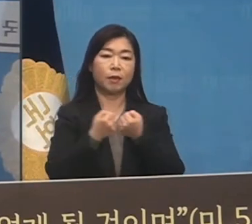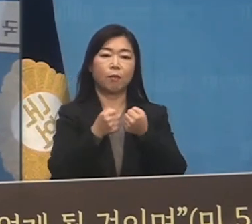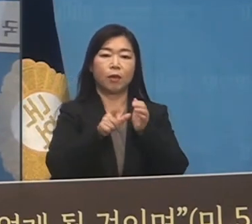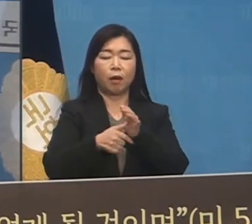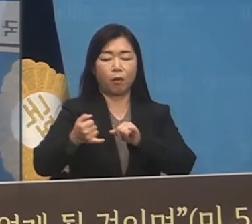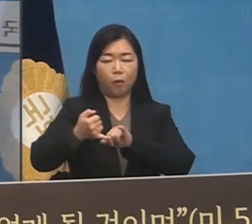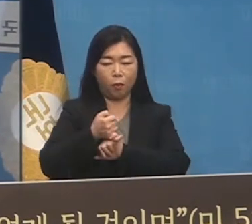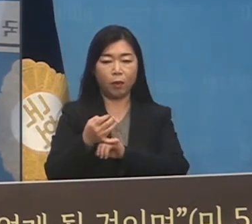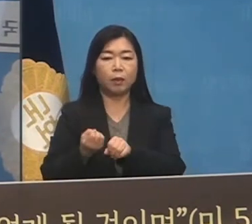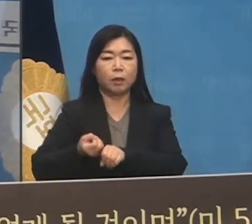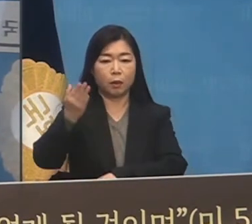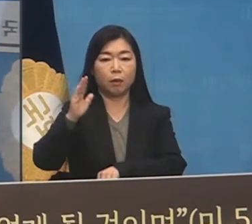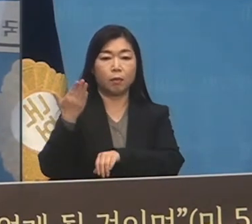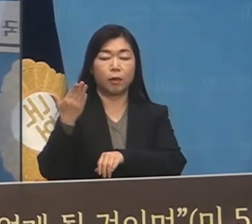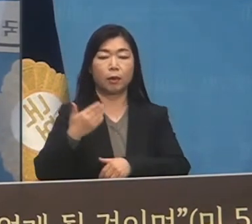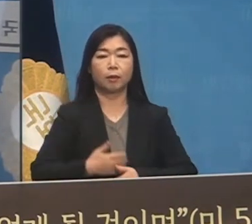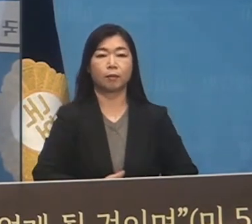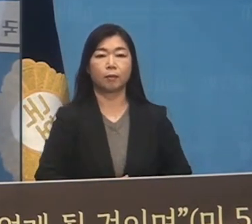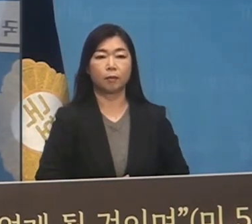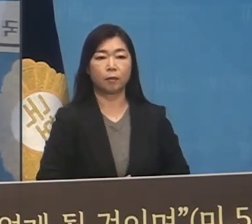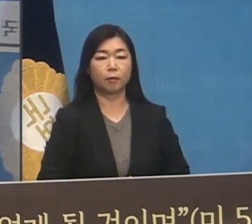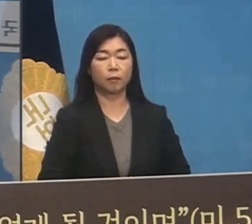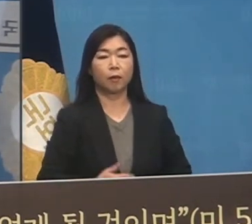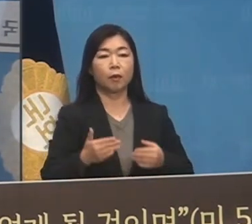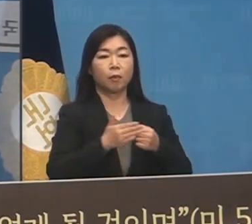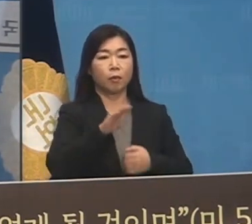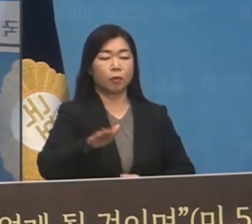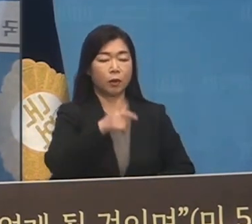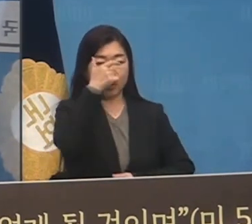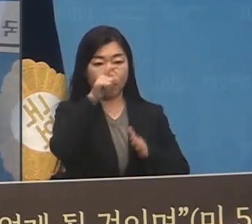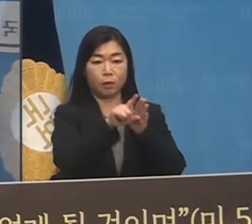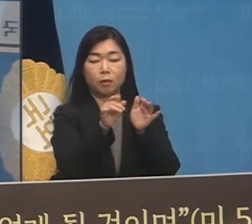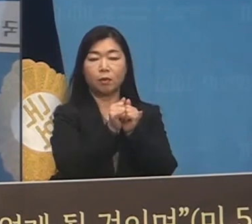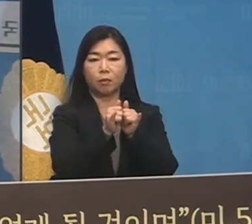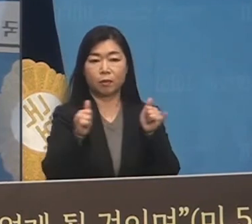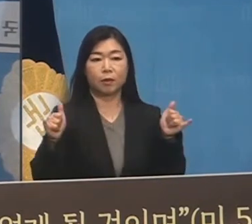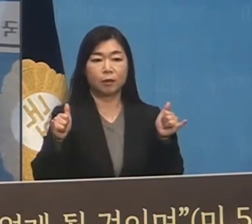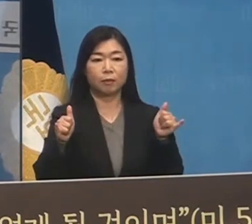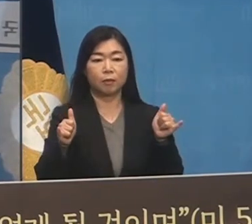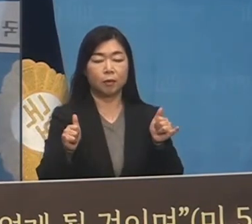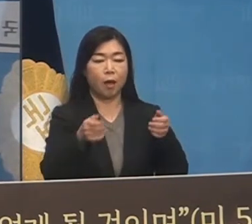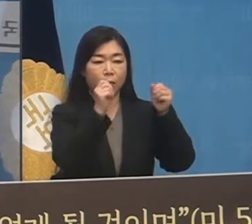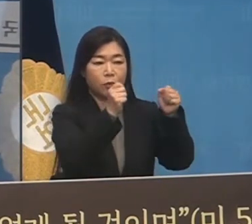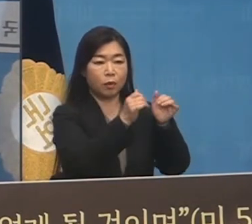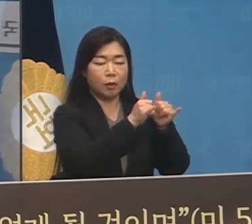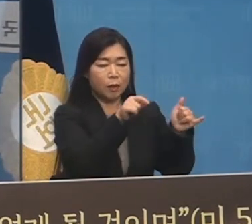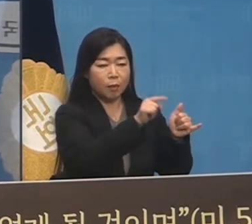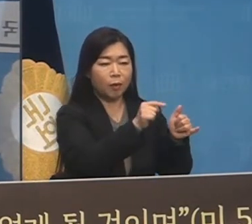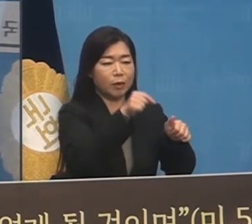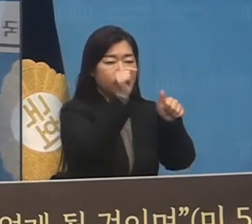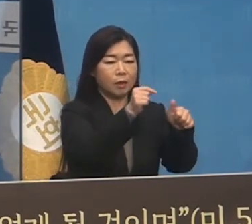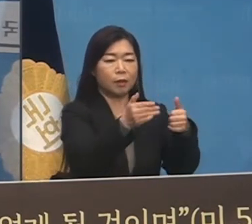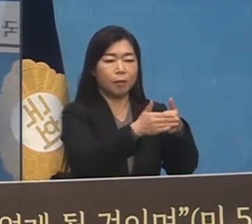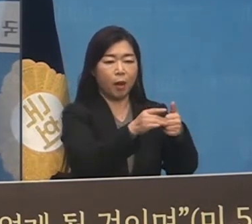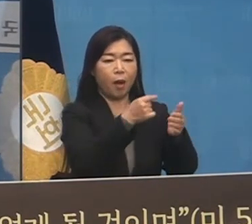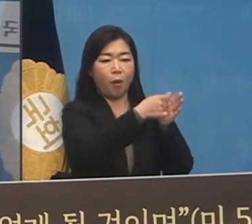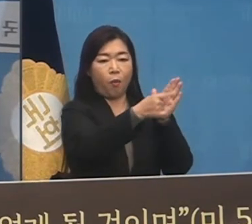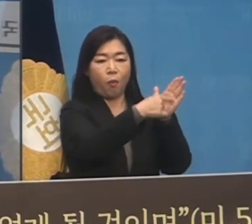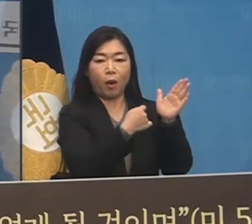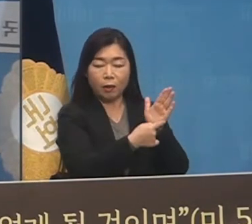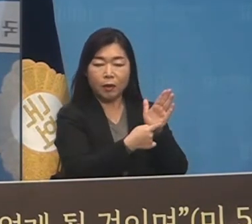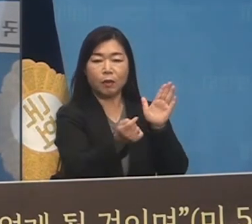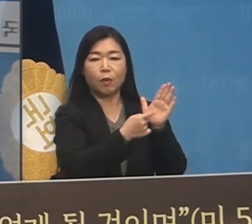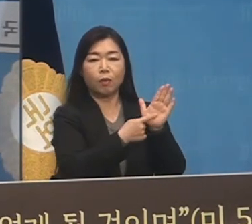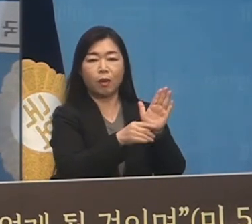싸움에서 이겨야만 한다. 이에 우리 기독교인들은 무속인 지시에 따라 왕자 새겨진